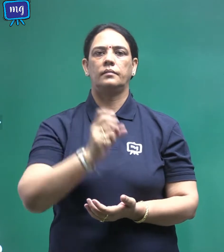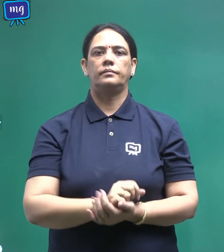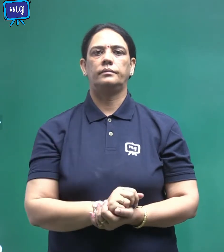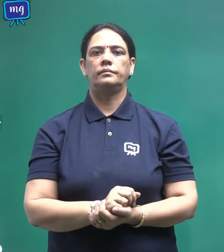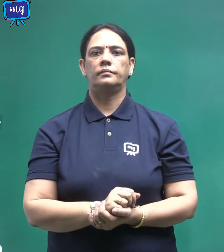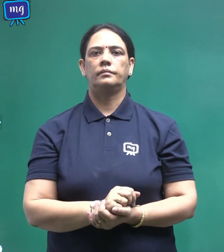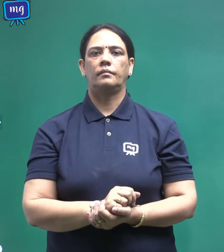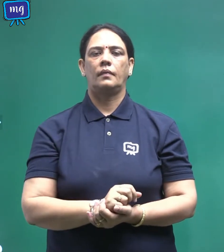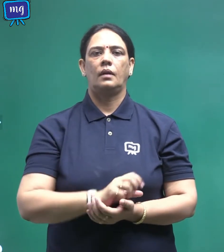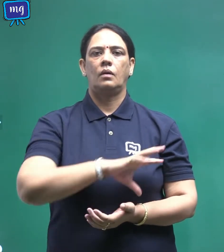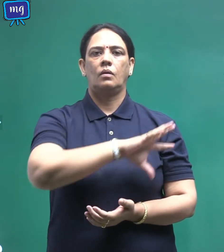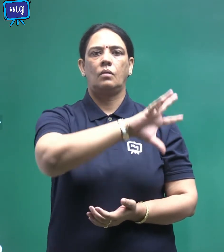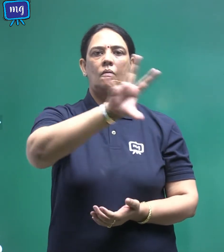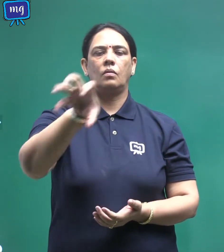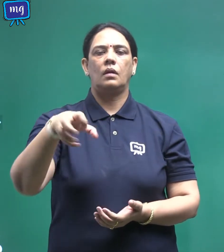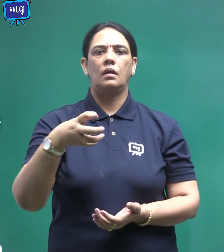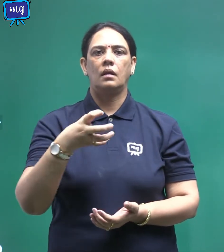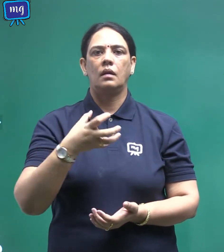कुल फल